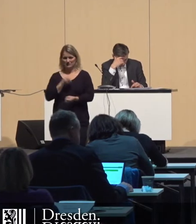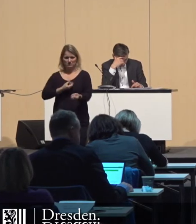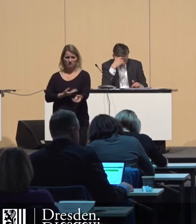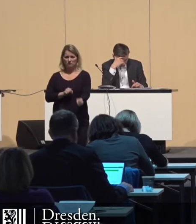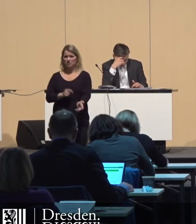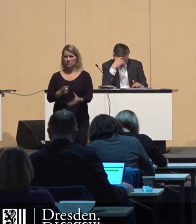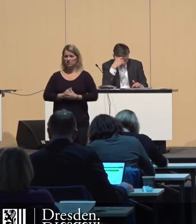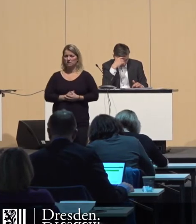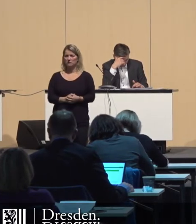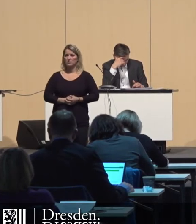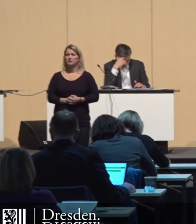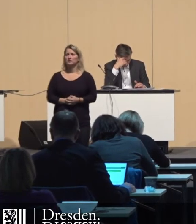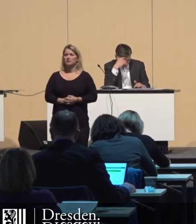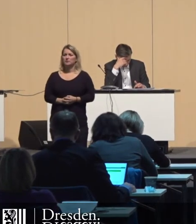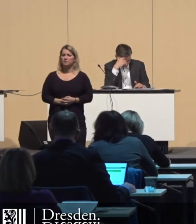werden.